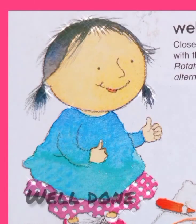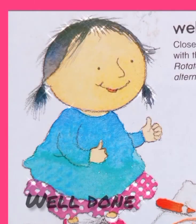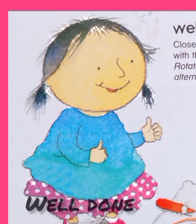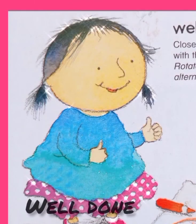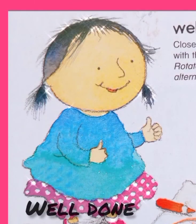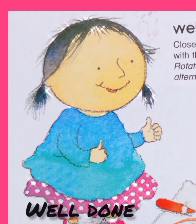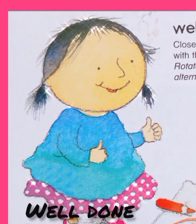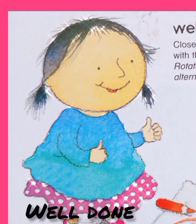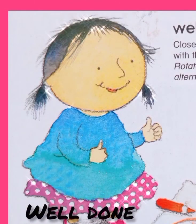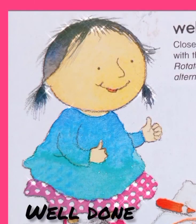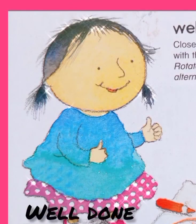वेल डन,